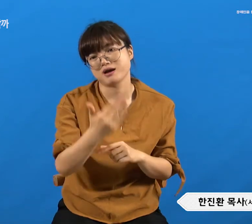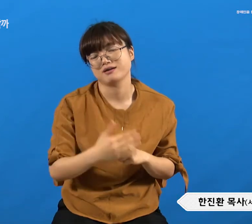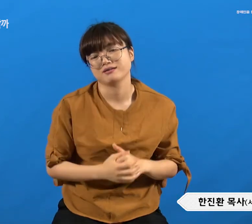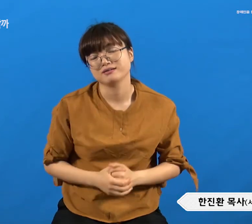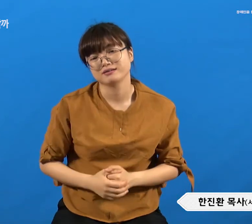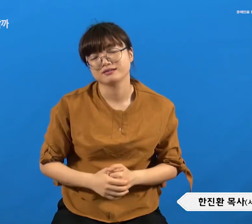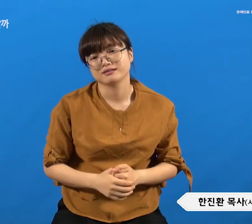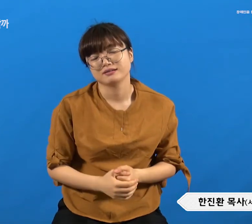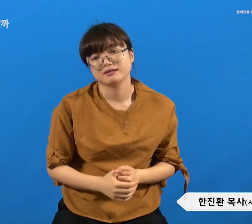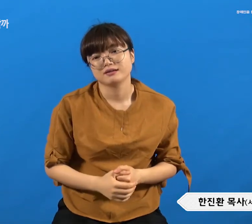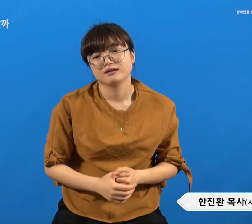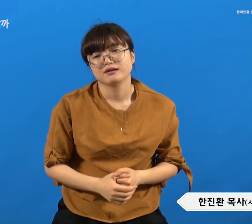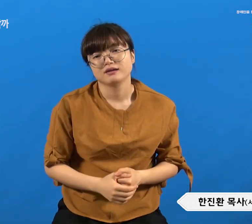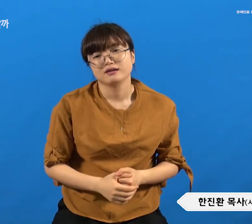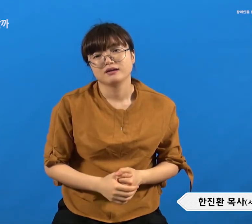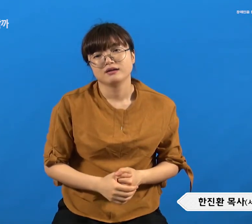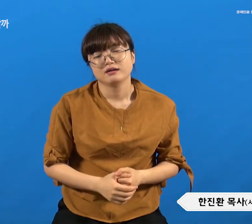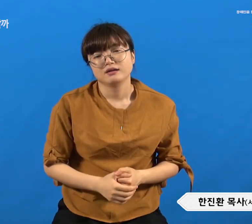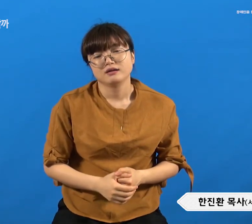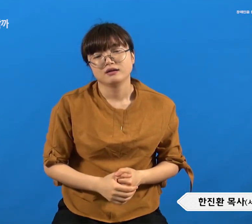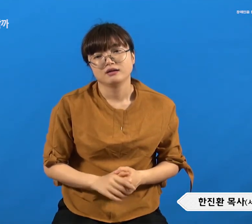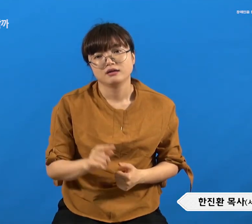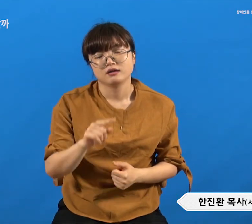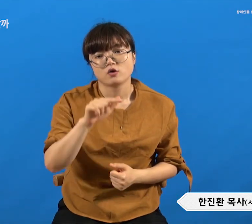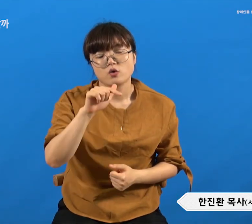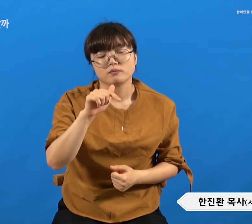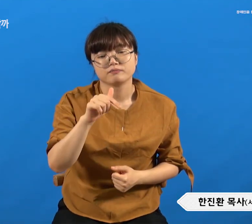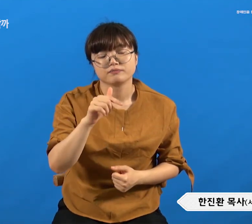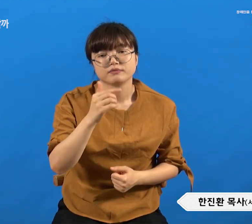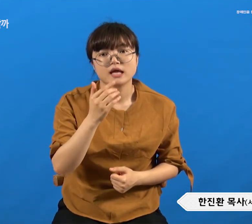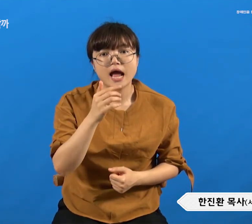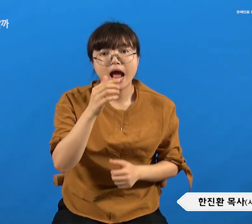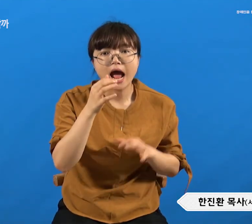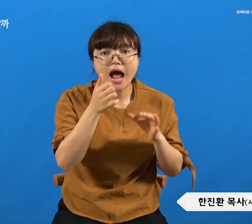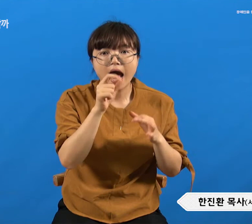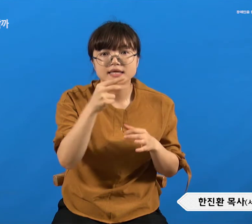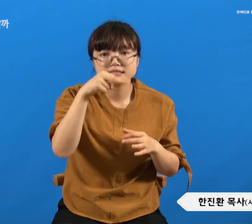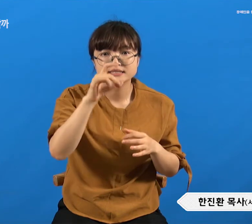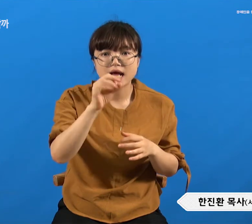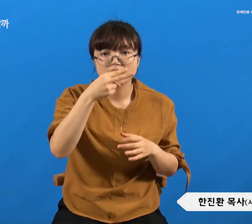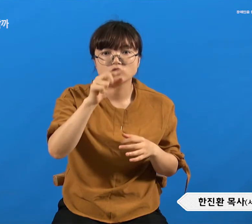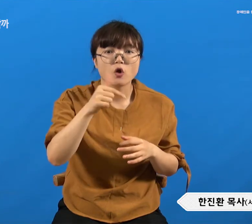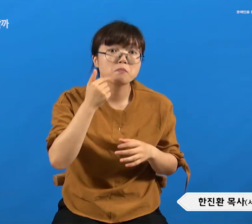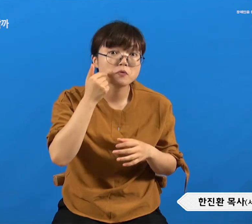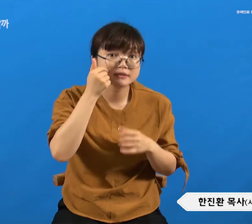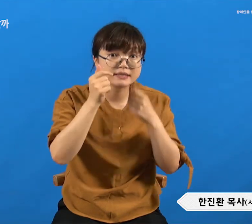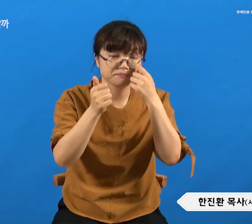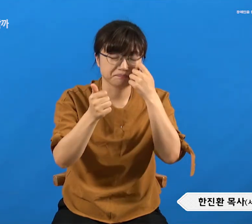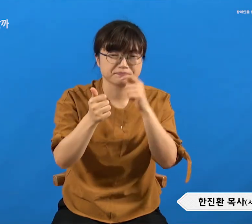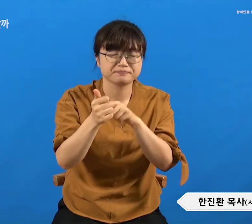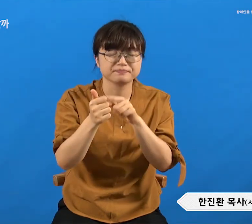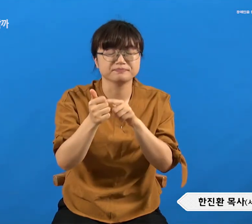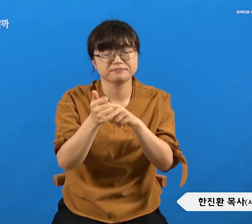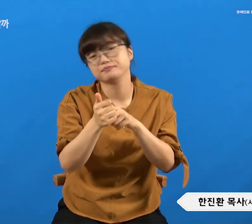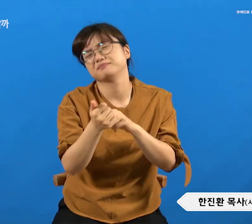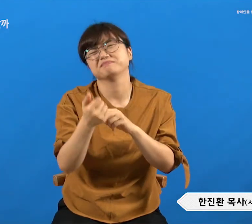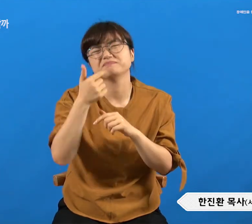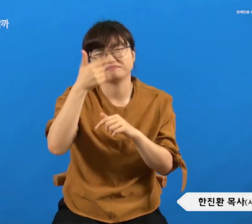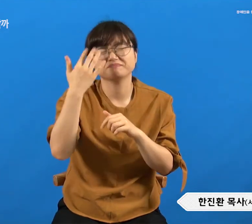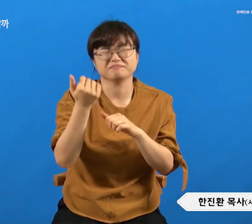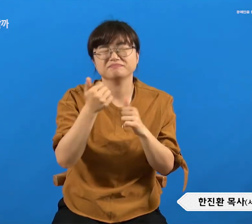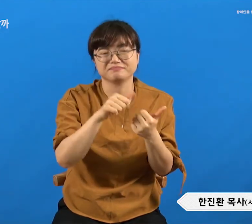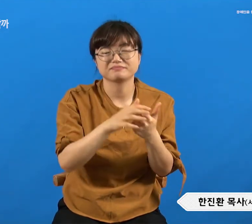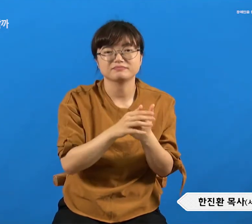후반전. 고 한상동 목사님은 우리 한국 교계를 대표하는 영적인 거목이시죠.